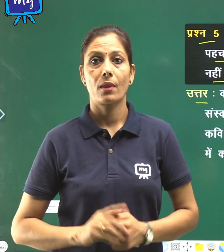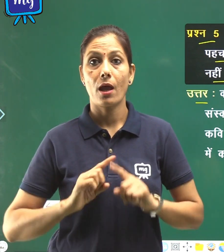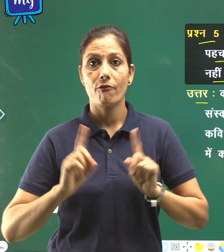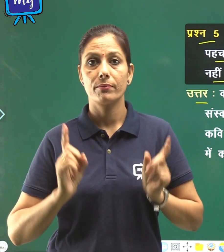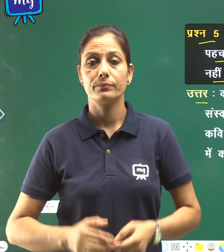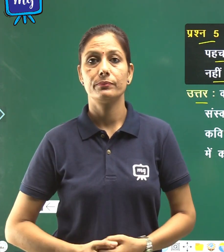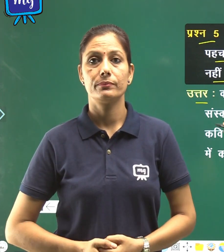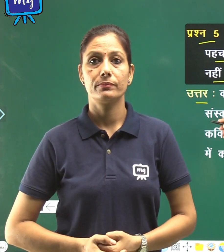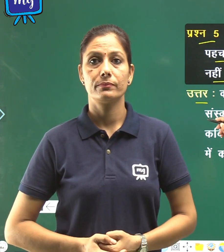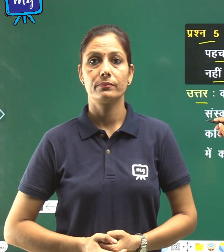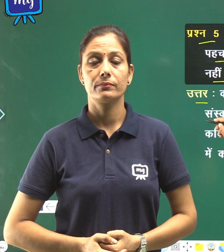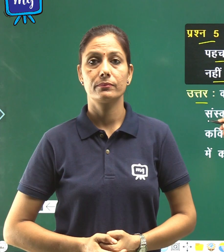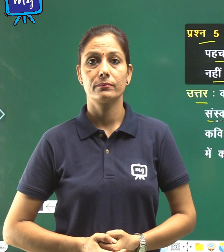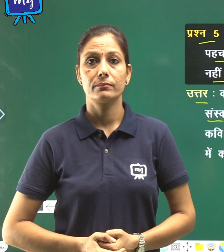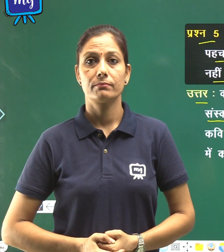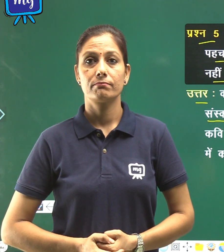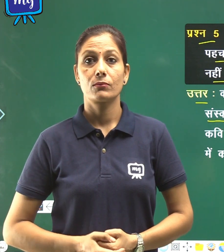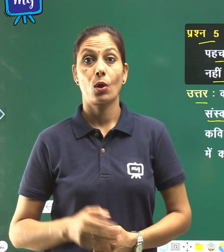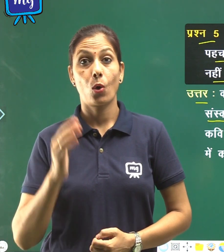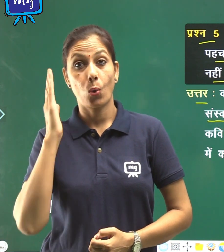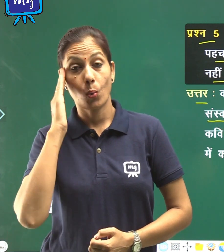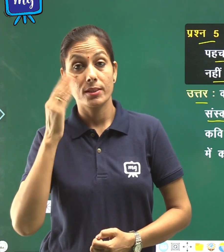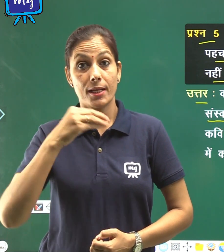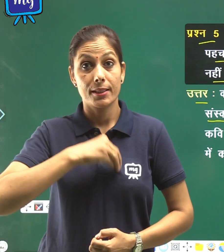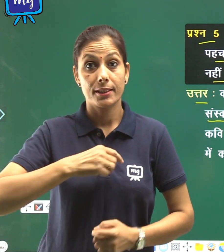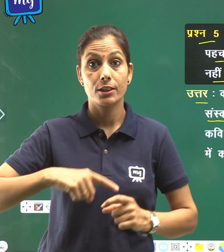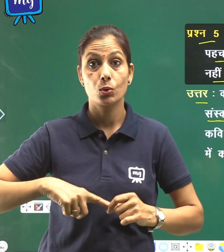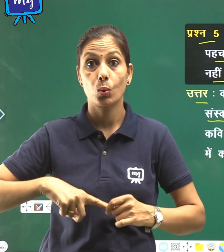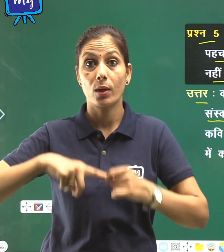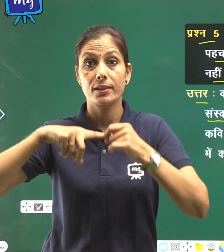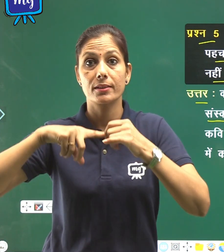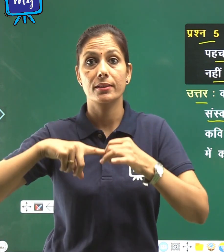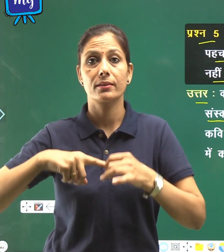एवं संस्कार दिए थे,